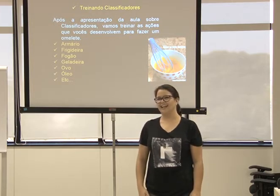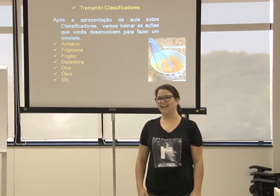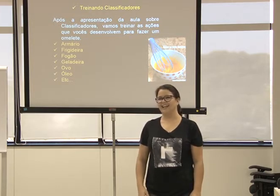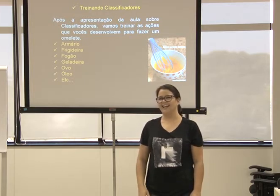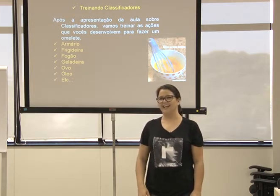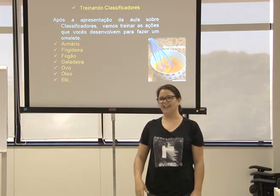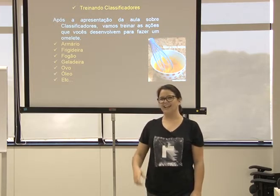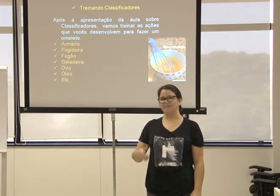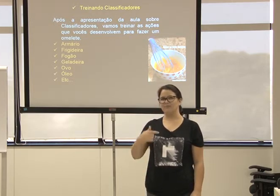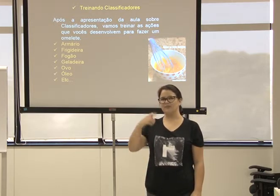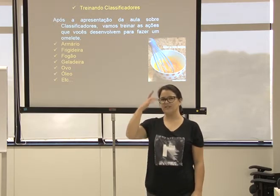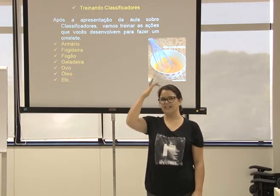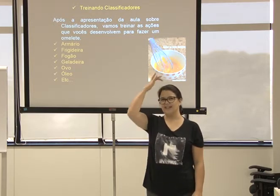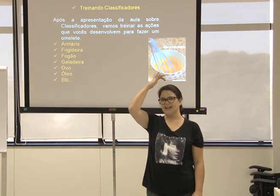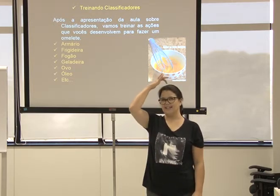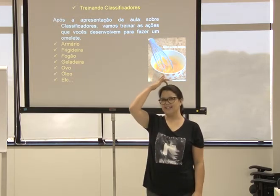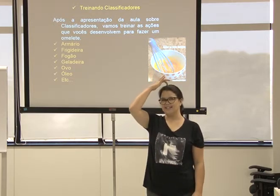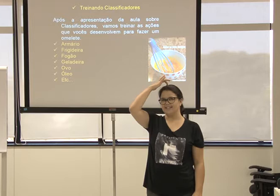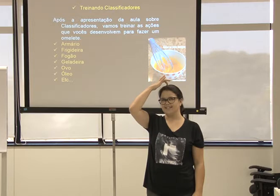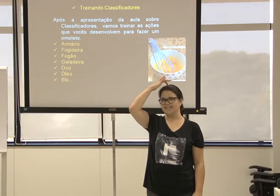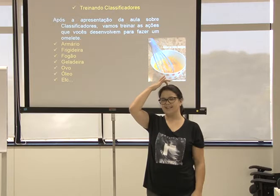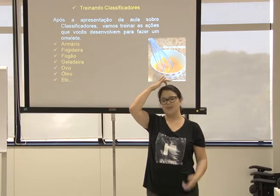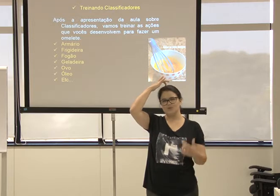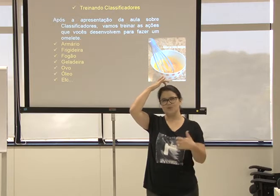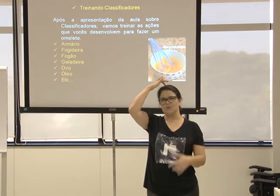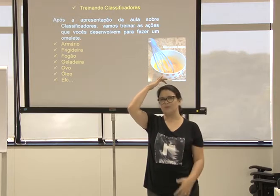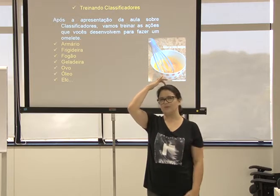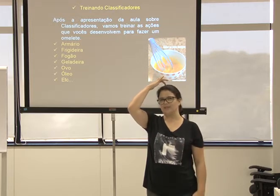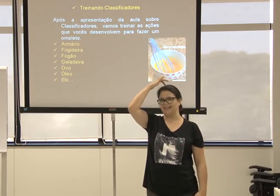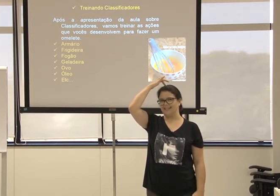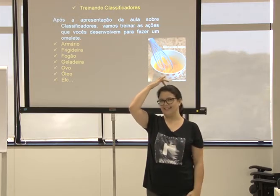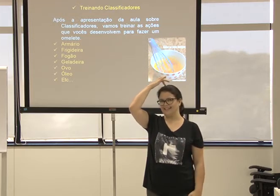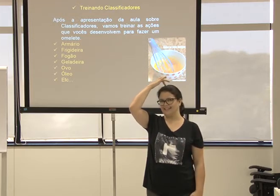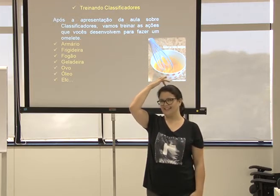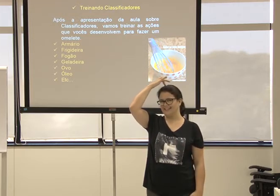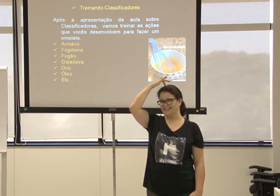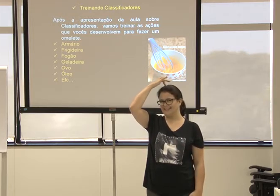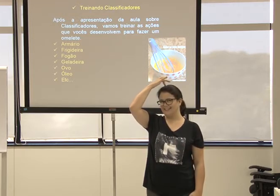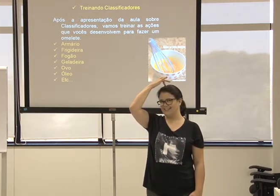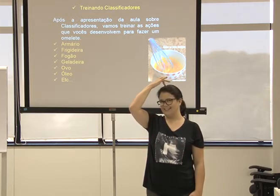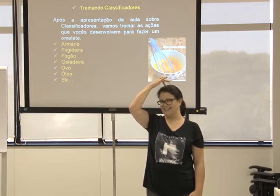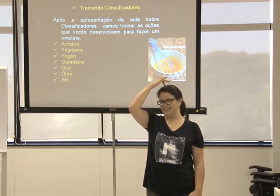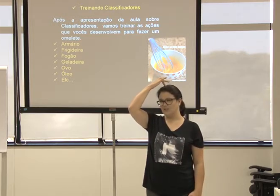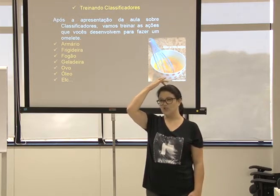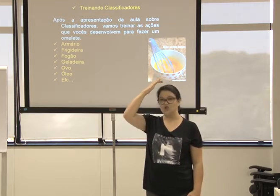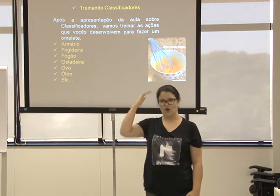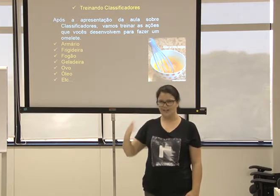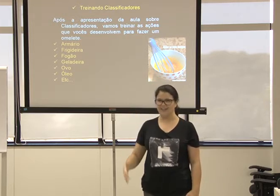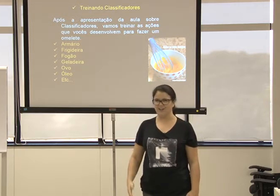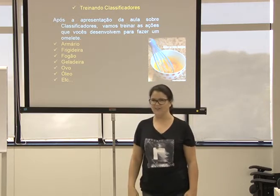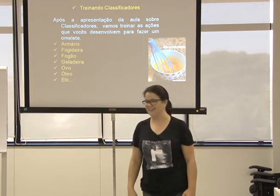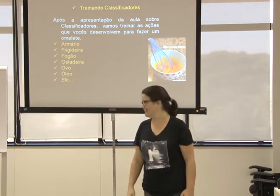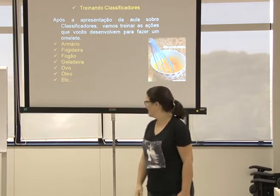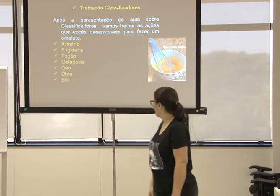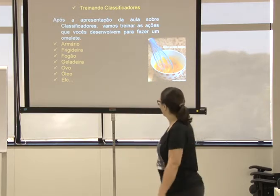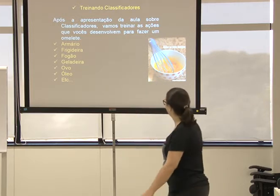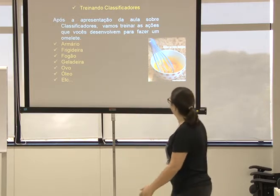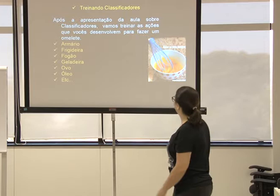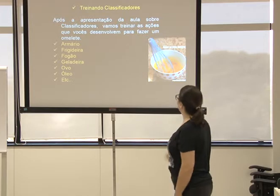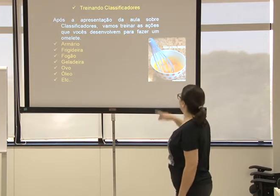minha. Pessoas delicadas. Eu sou uma pessoa delicada. Só que não.